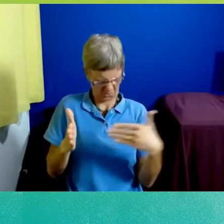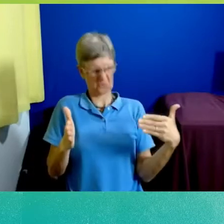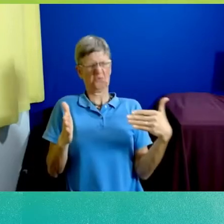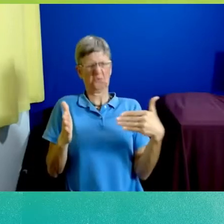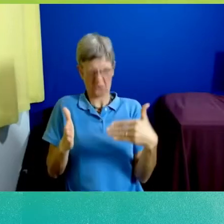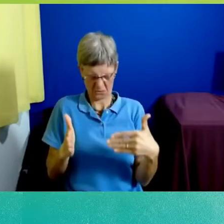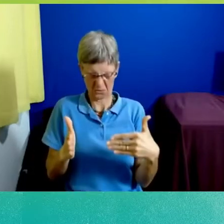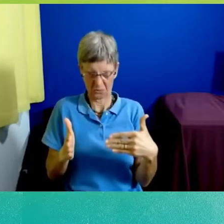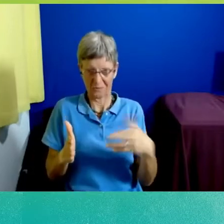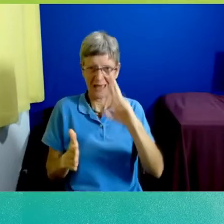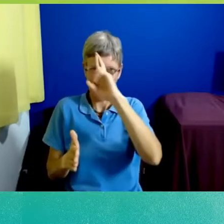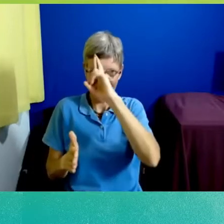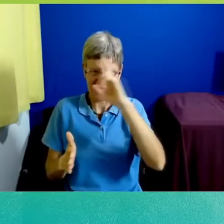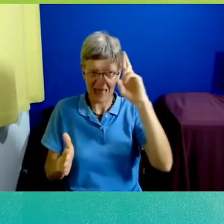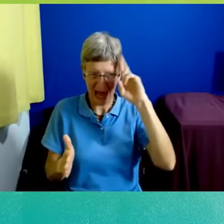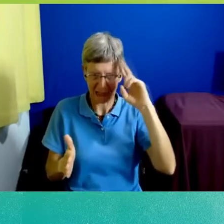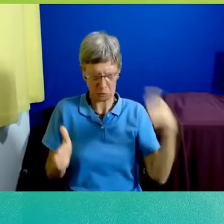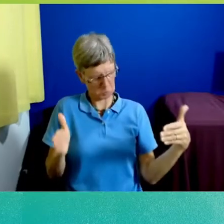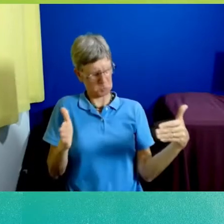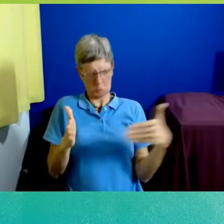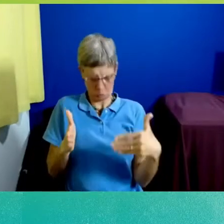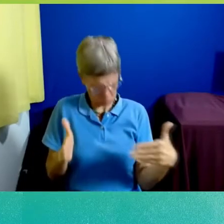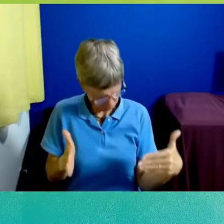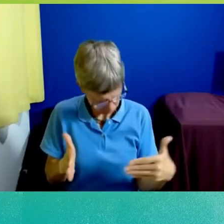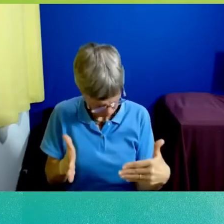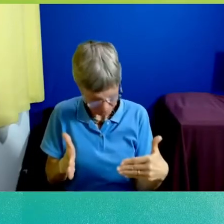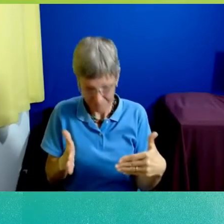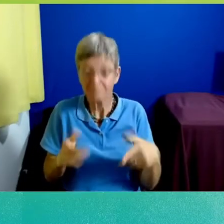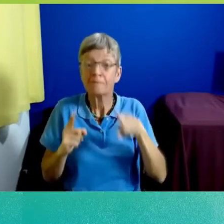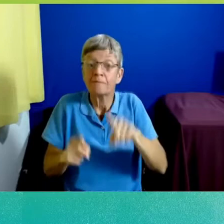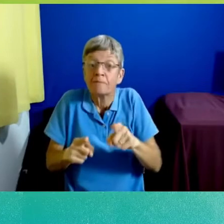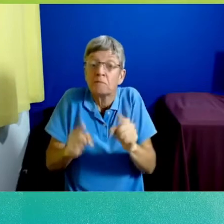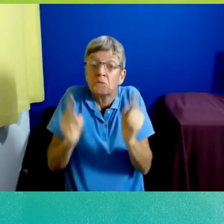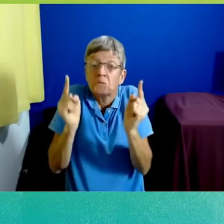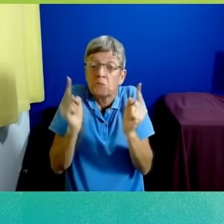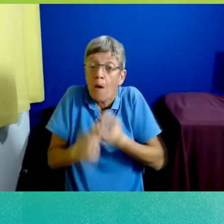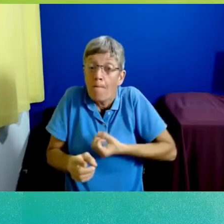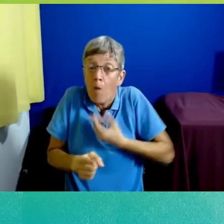padronizada, tá? Então,